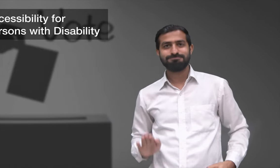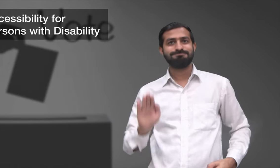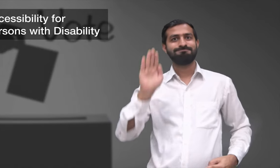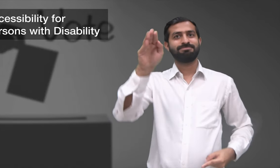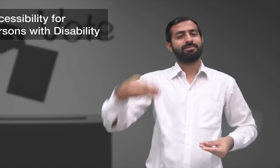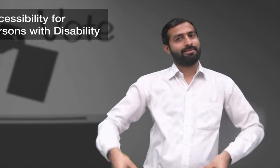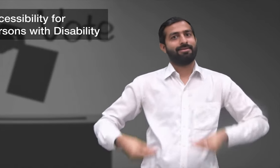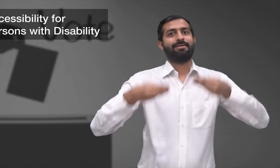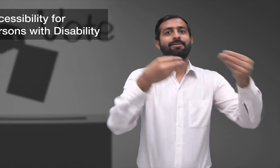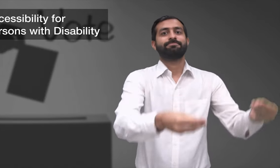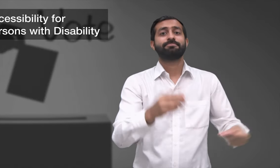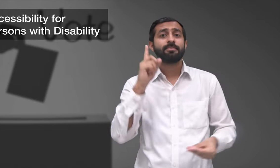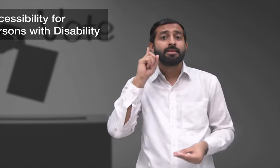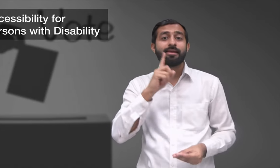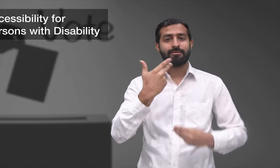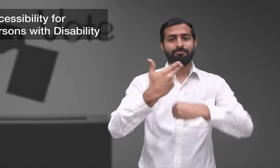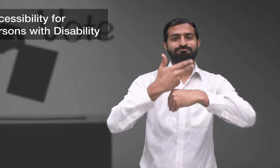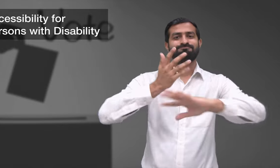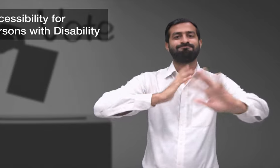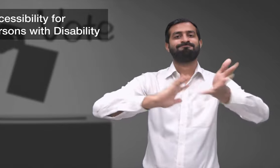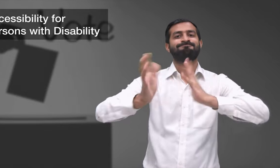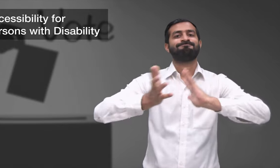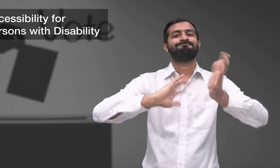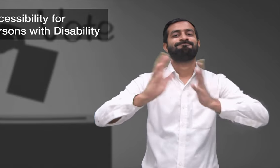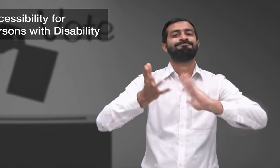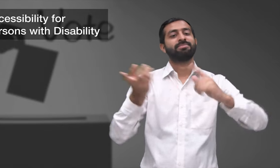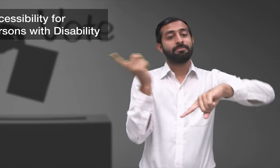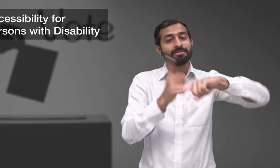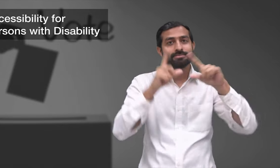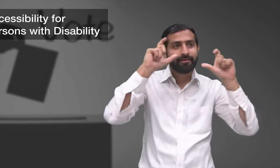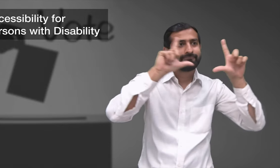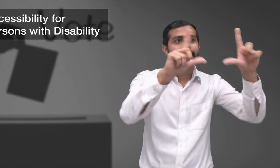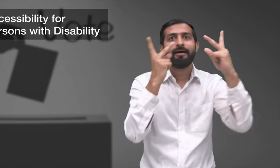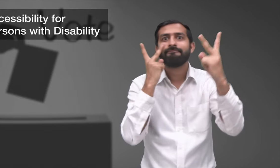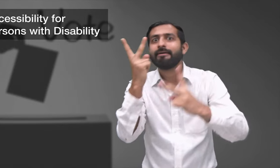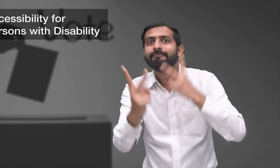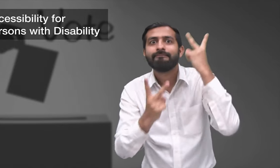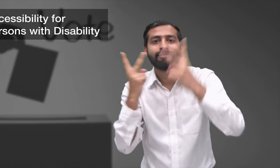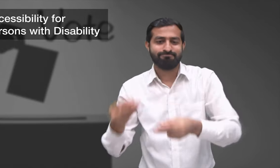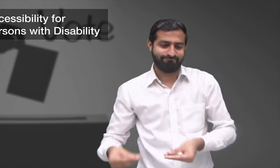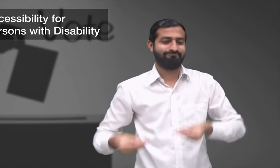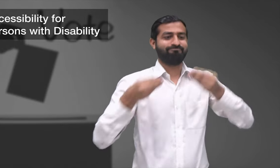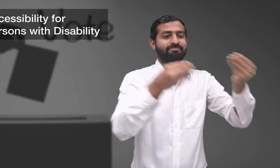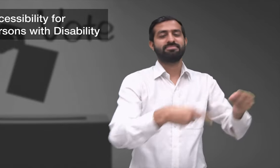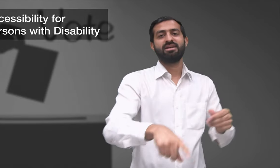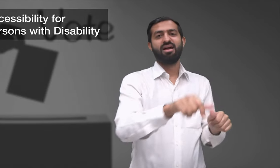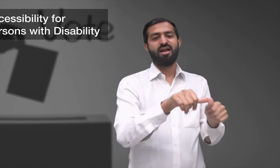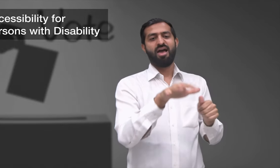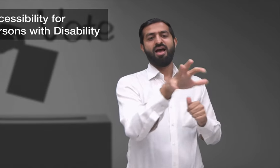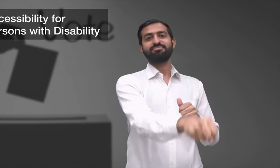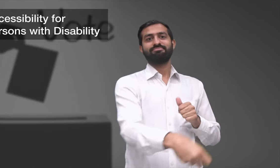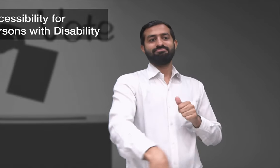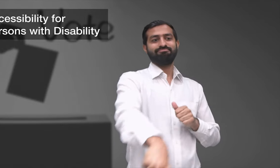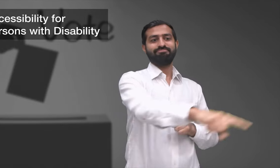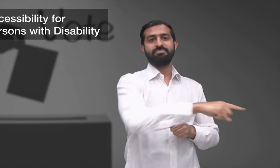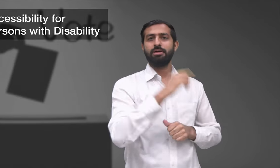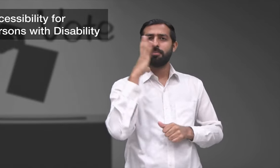चेयर और रैंप जैसी सुविधाएं दी संकेतों में वीडियोस एवं संकेतिक चिन्ह बनवाए जिससे सभी को